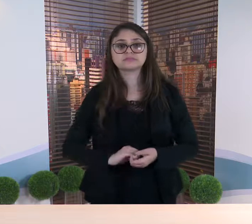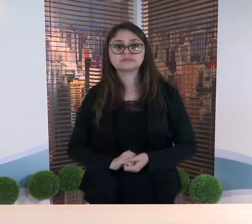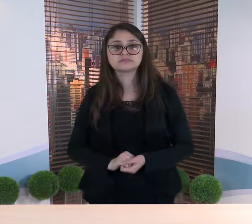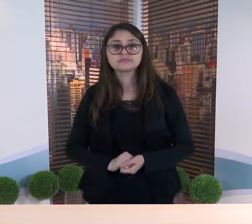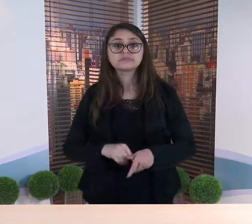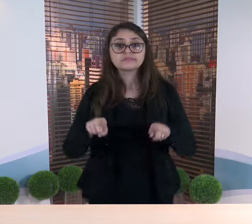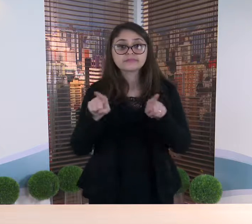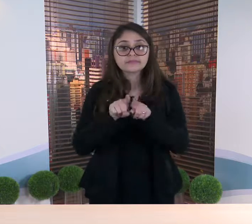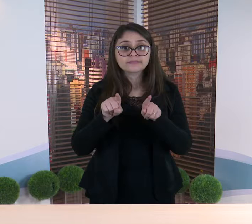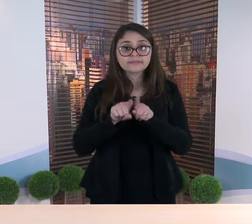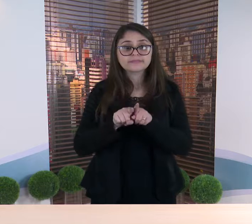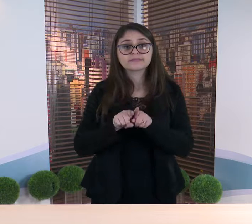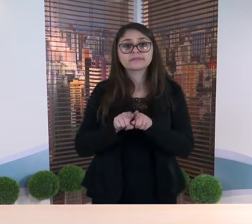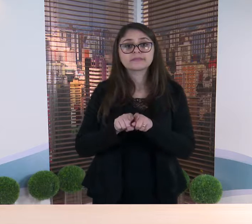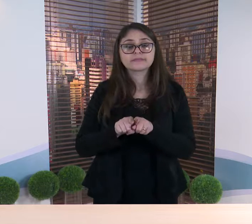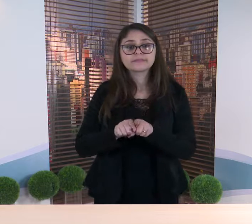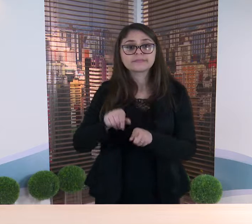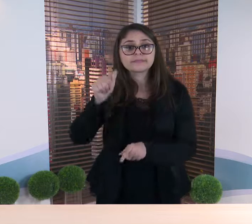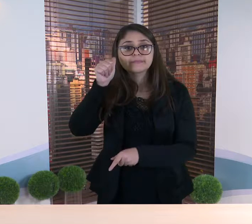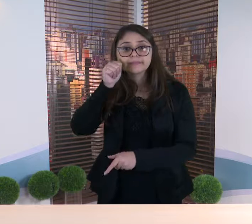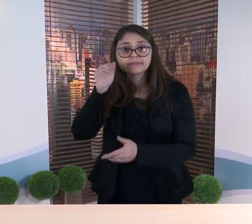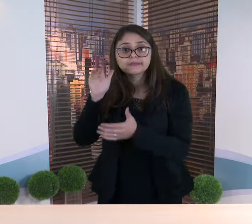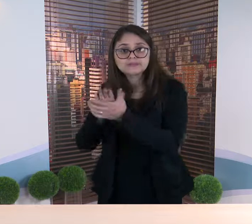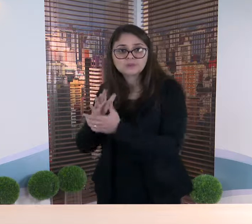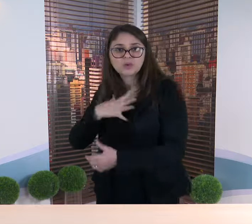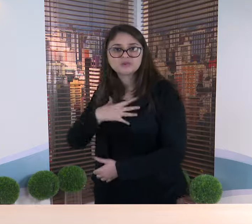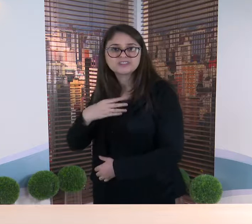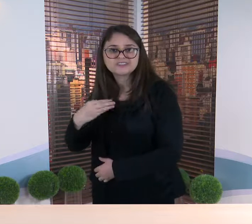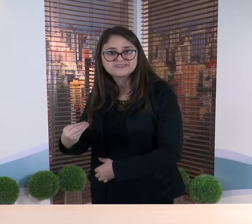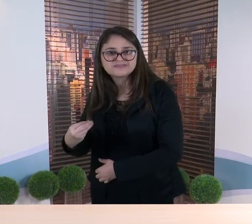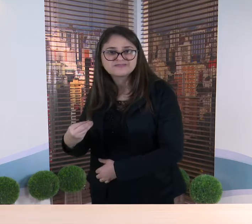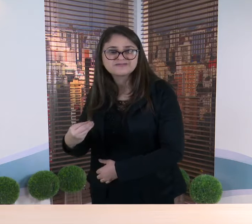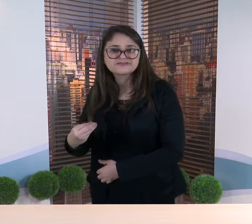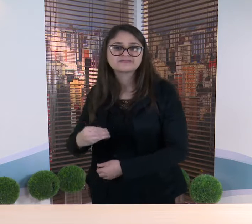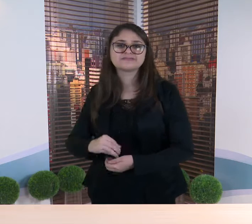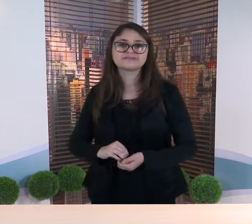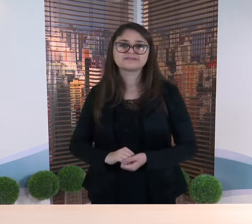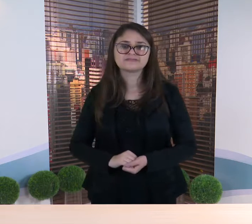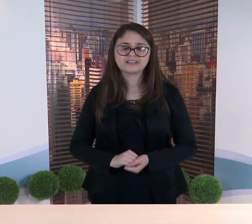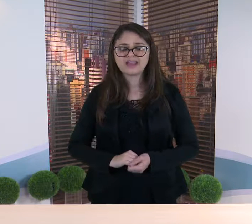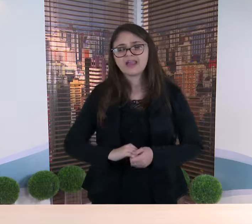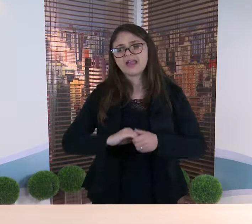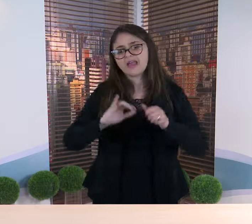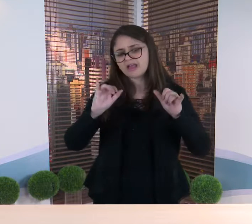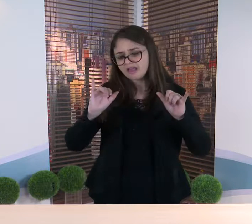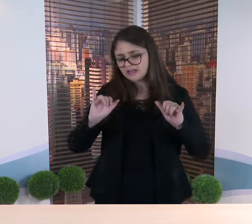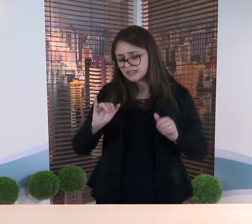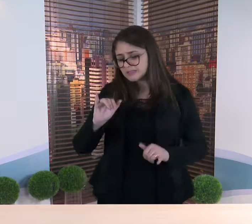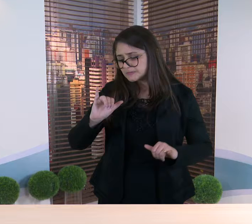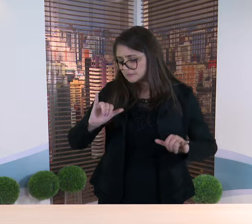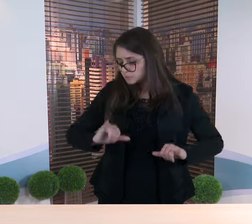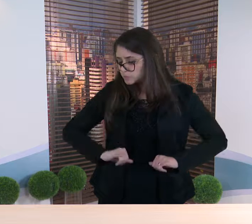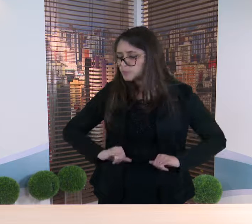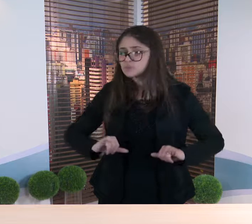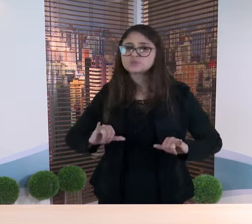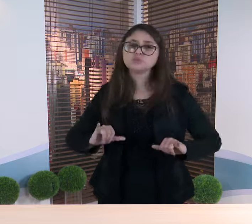nós mesmos. É muito difícil separar-nos deles. E isso fere um bom homem de